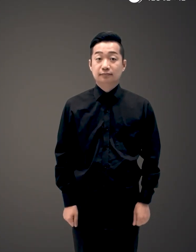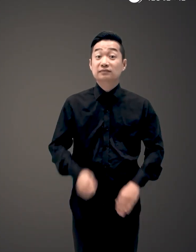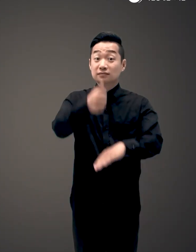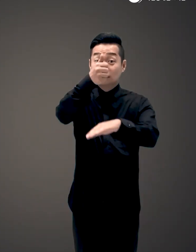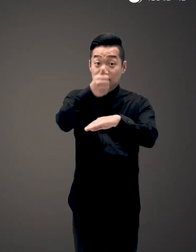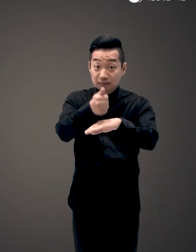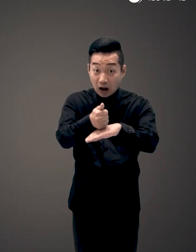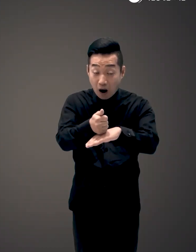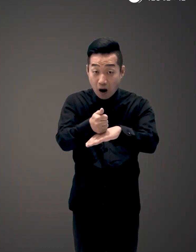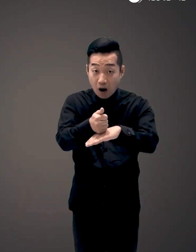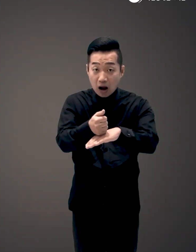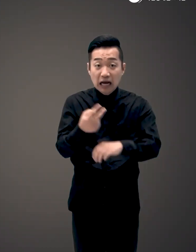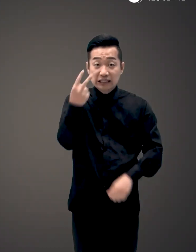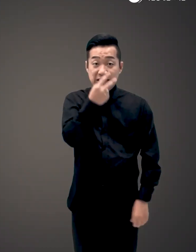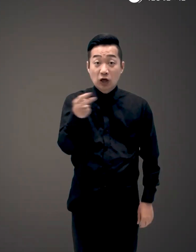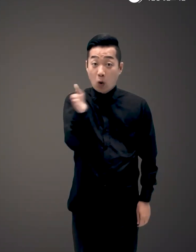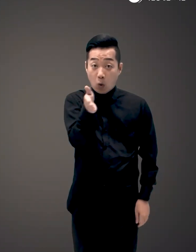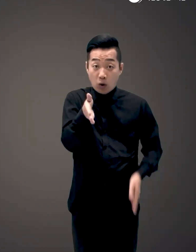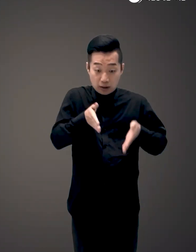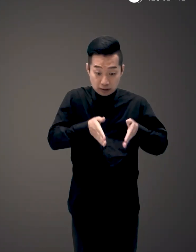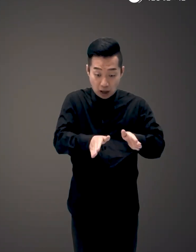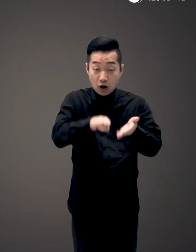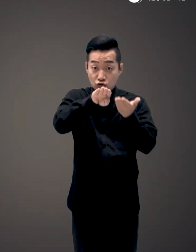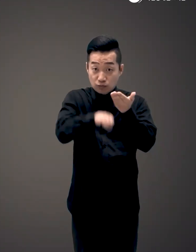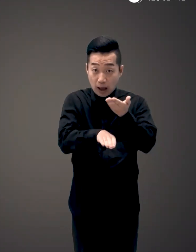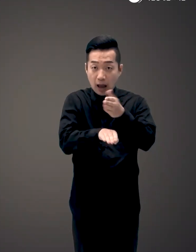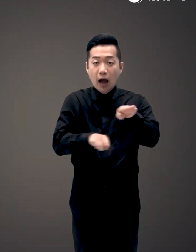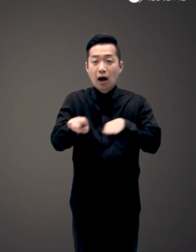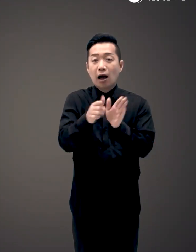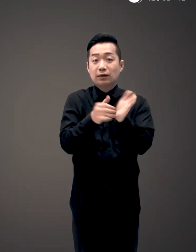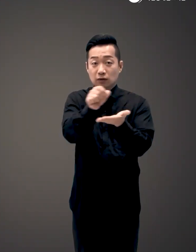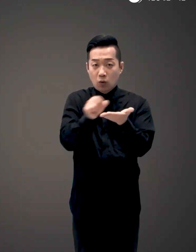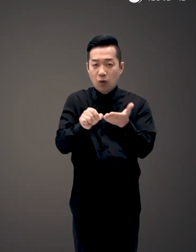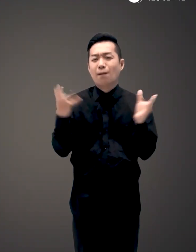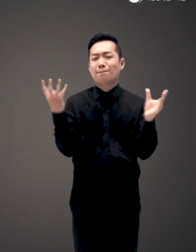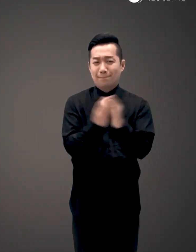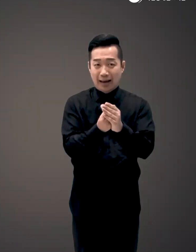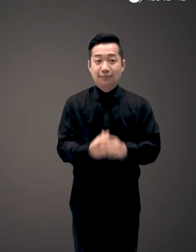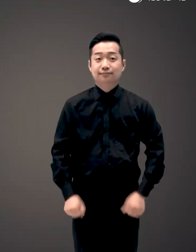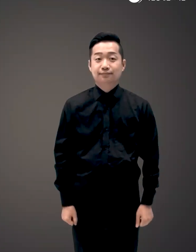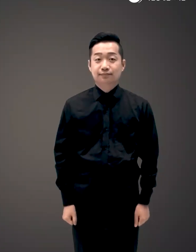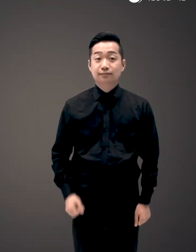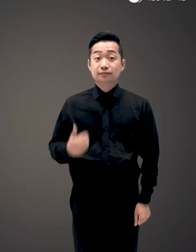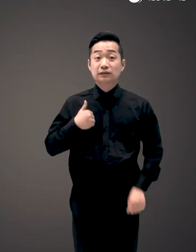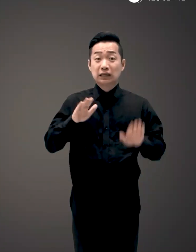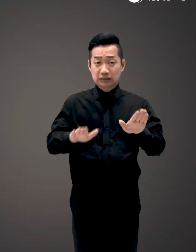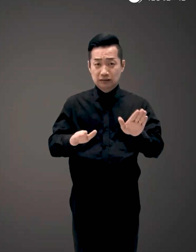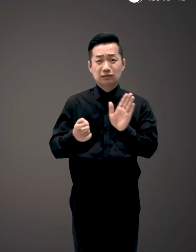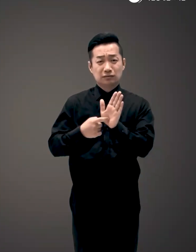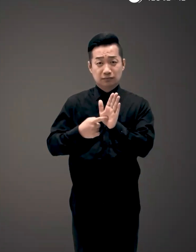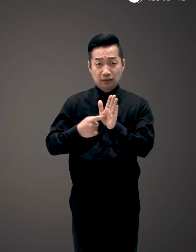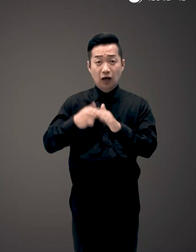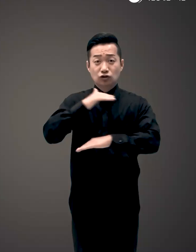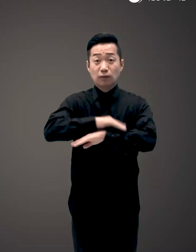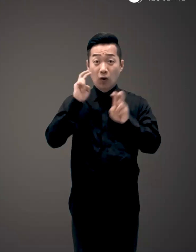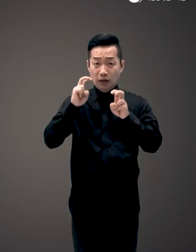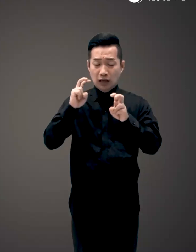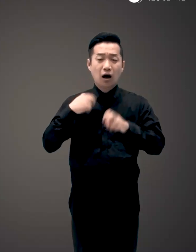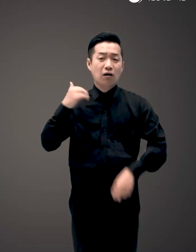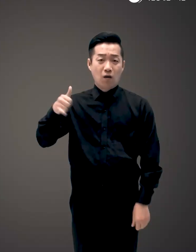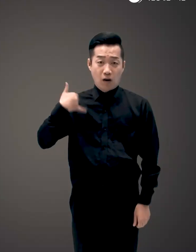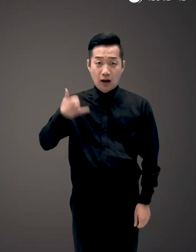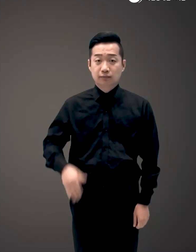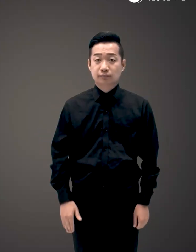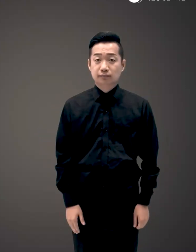드디어 이렇게 밀레니얼 후배에 앞서가는 비밀노트 마지막 편을 마무리합니다. 제가 지금 급하게